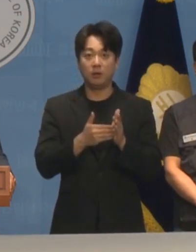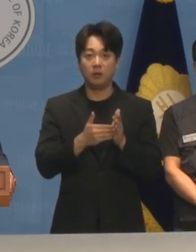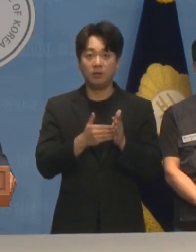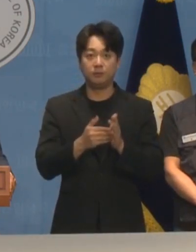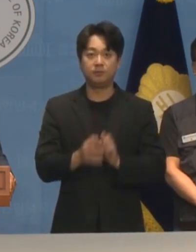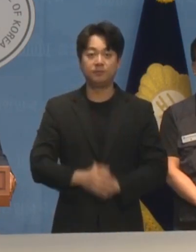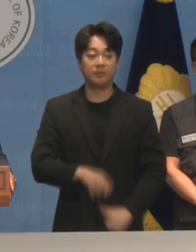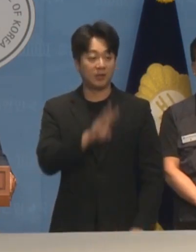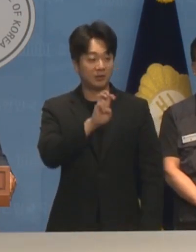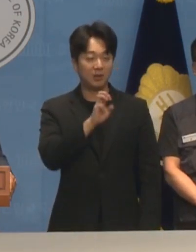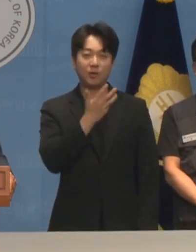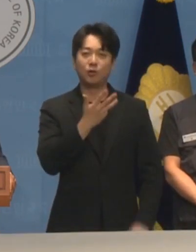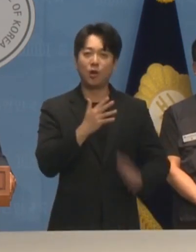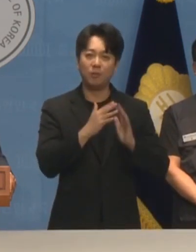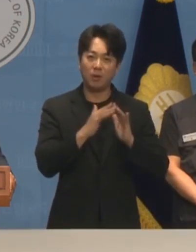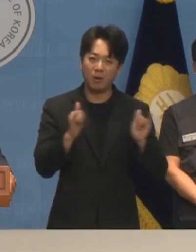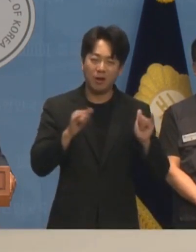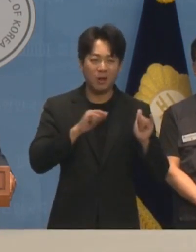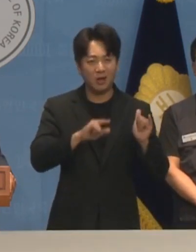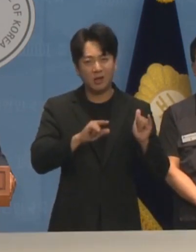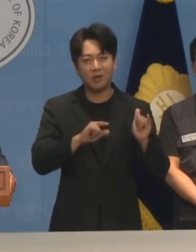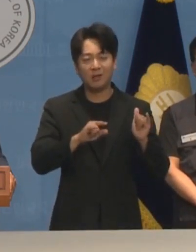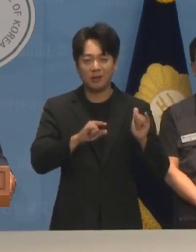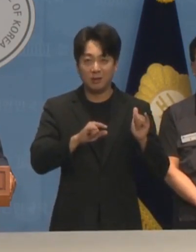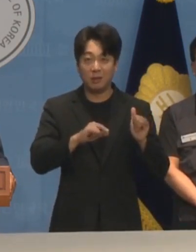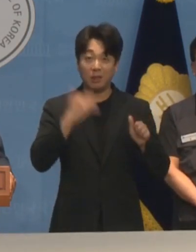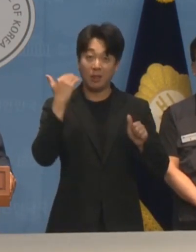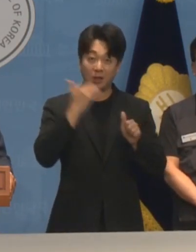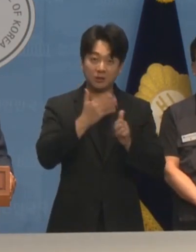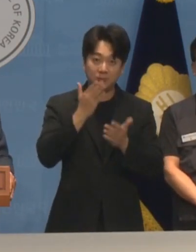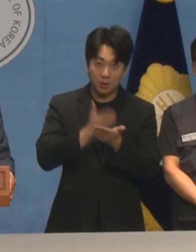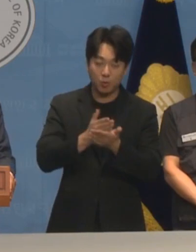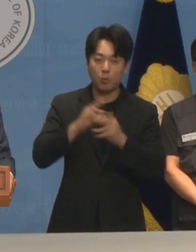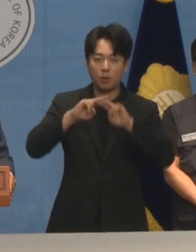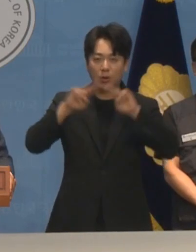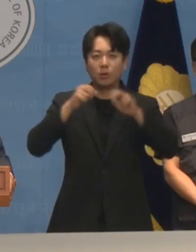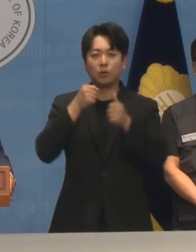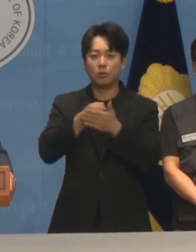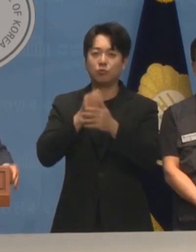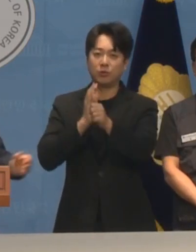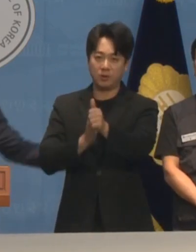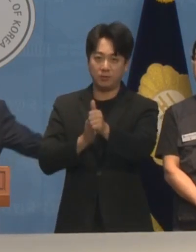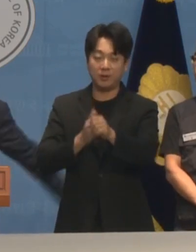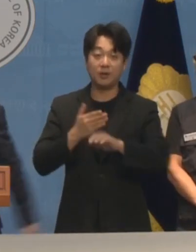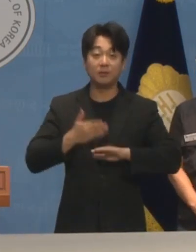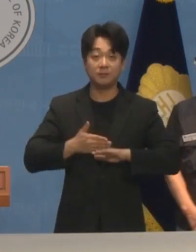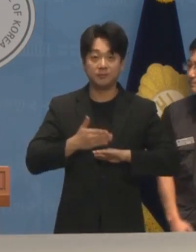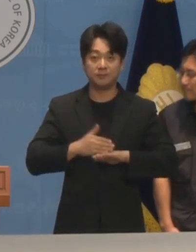인원인데 좀 유종의 미를 거둘 수 있도록 결단을 다시 한 번 더 촉구하겠습니다. 예, 감사합니다.